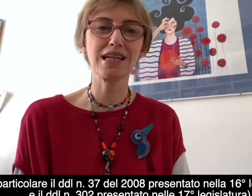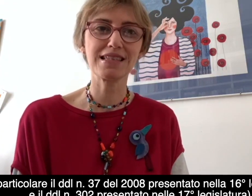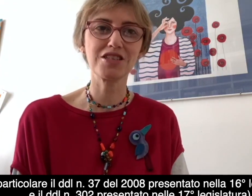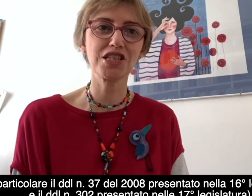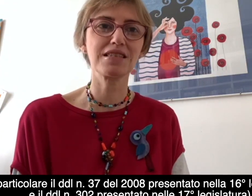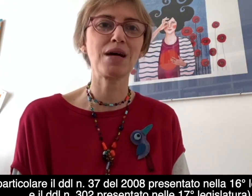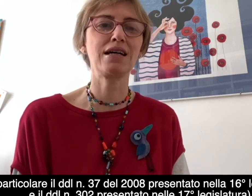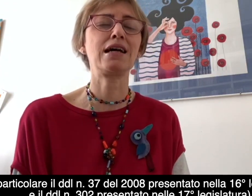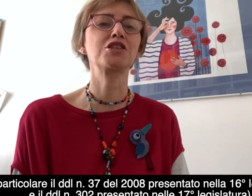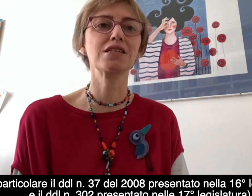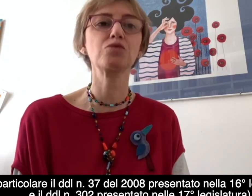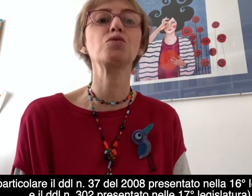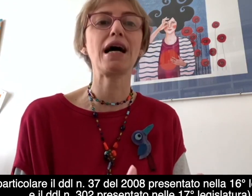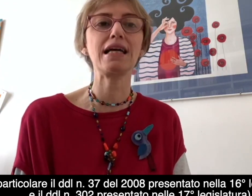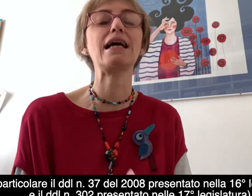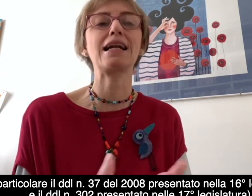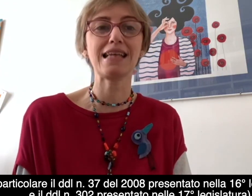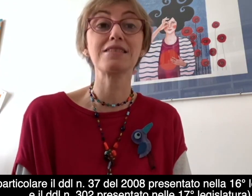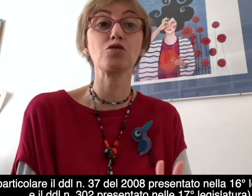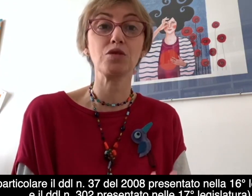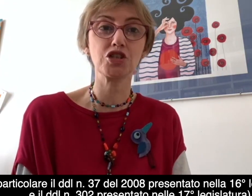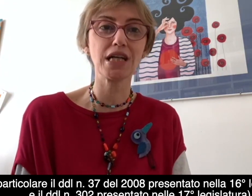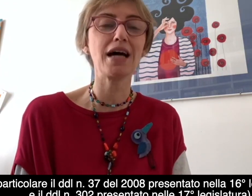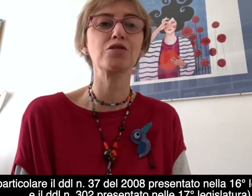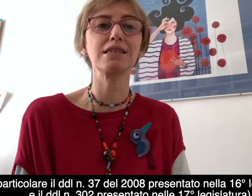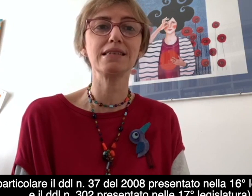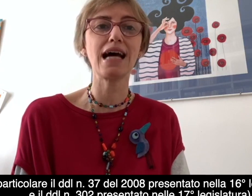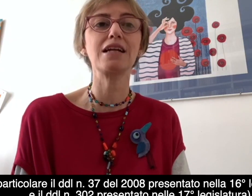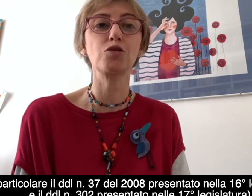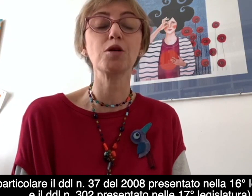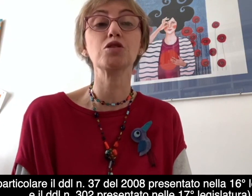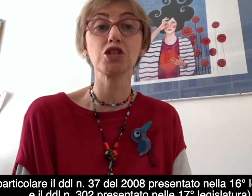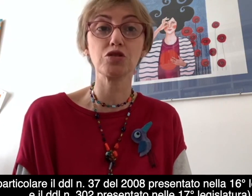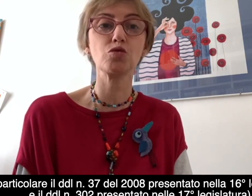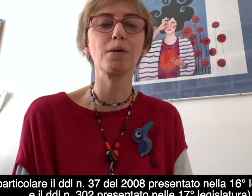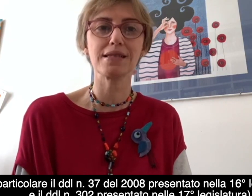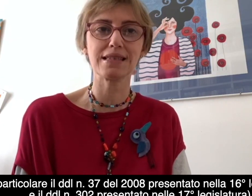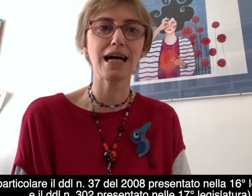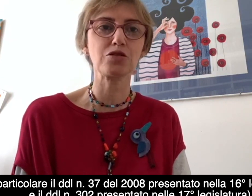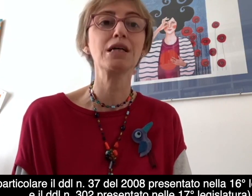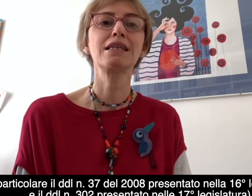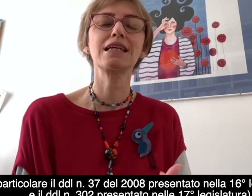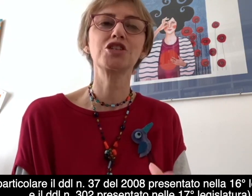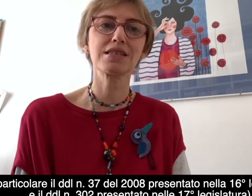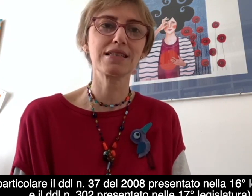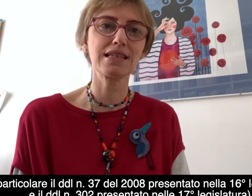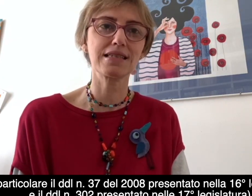sedicesima legislatura e al testo originario del ddl numero 302 presentato nella diciassettesima